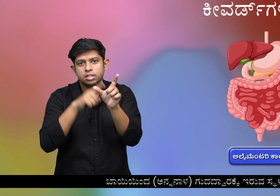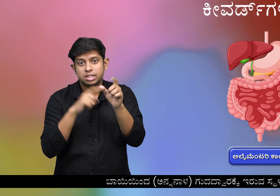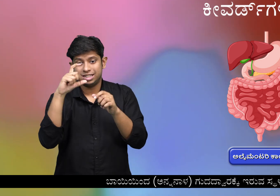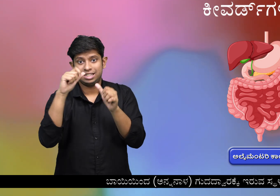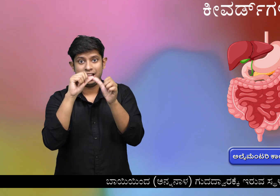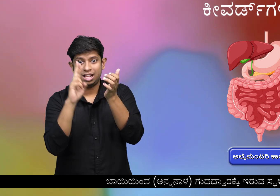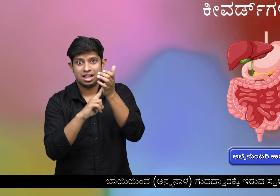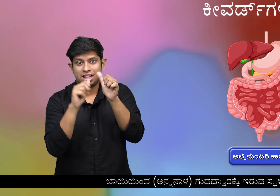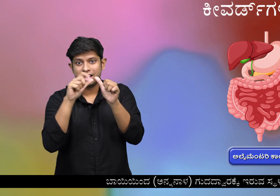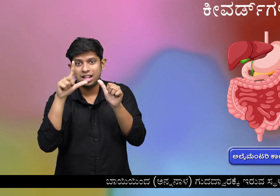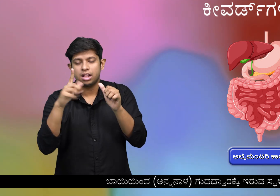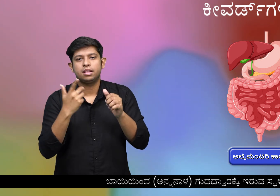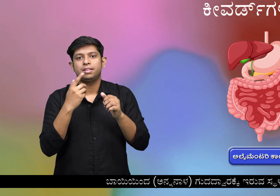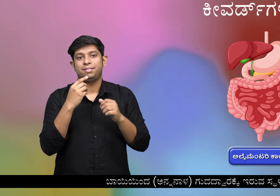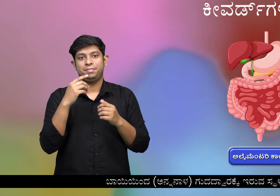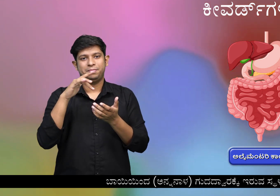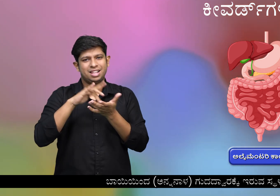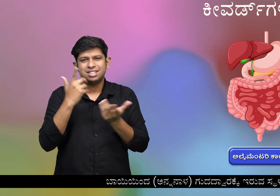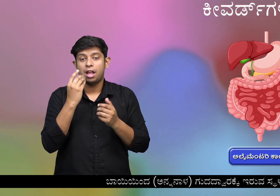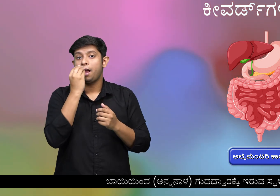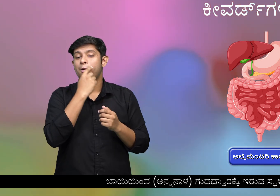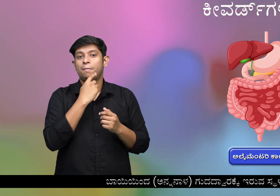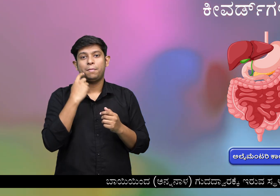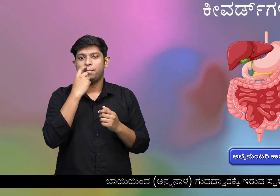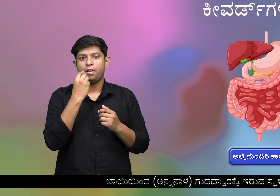ಬಾಯಿಯಿಂದ ಅನ್ನನಾಳ ಗುದದ್ವಾರಕ್ಕೆ ಇರುವ ಸ್ಥಳ.